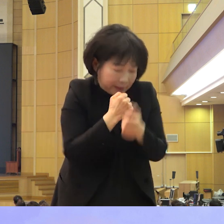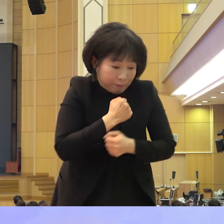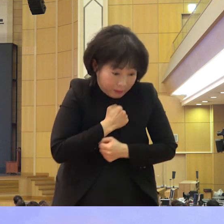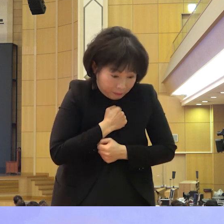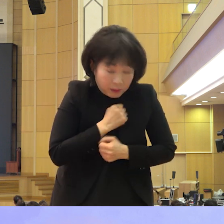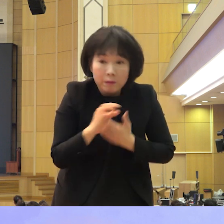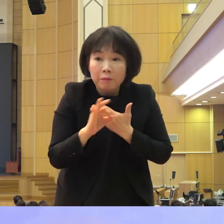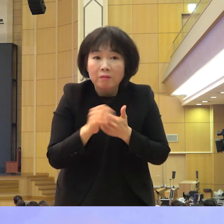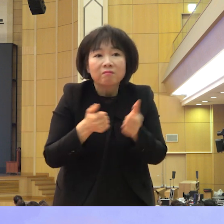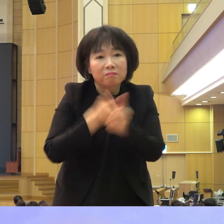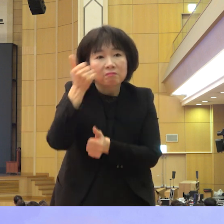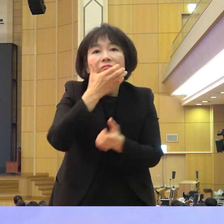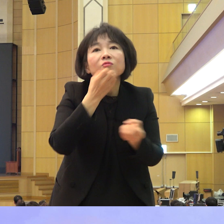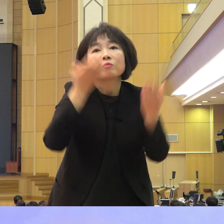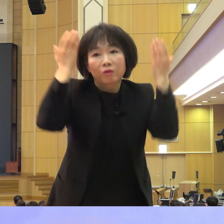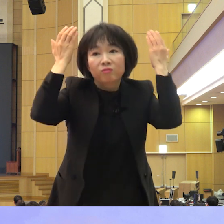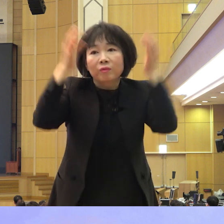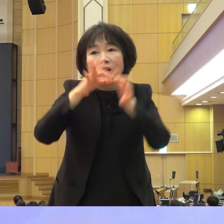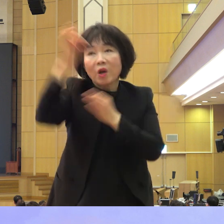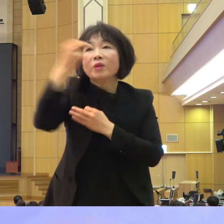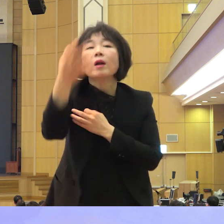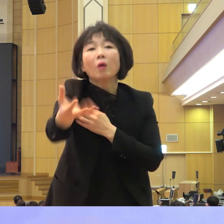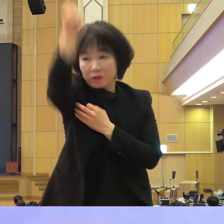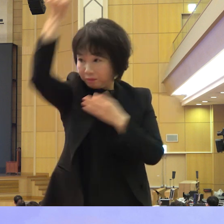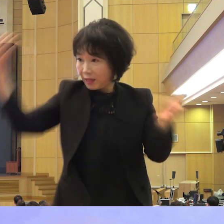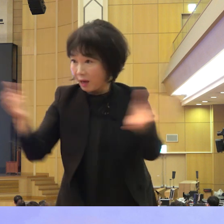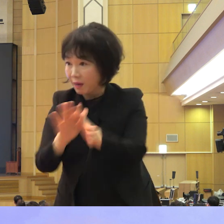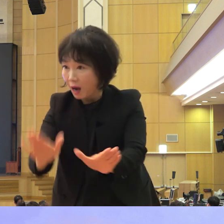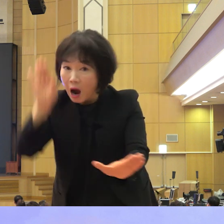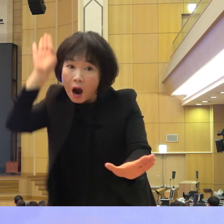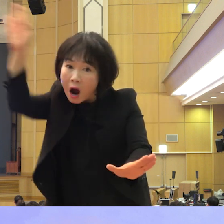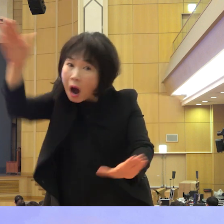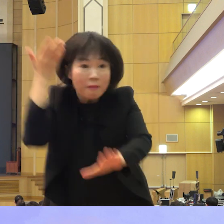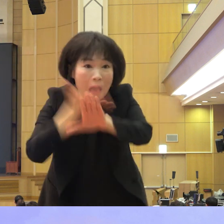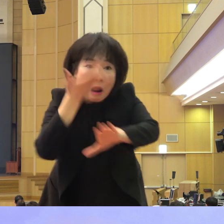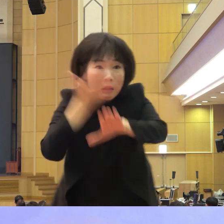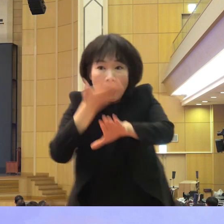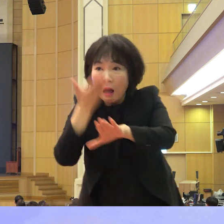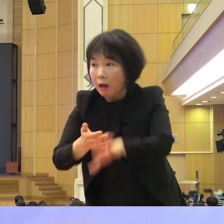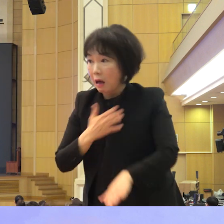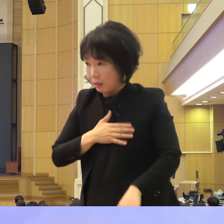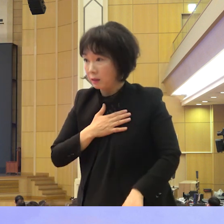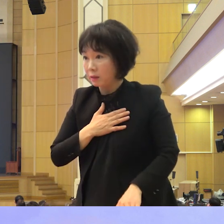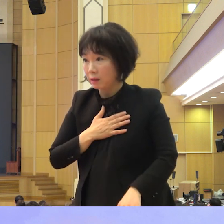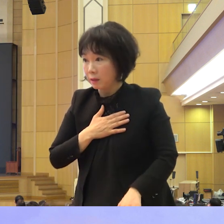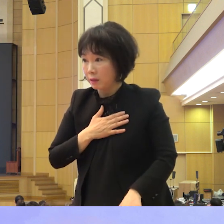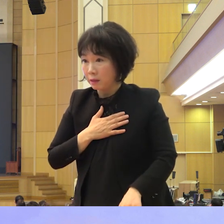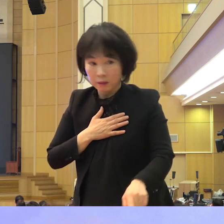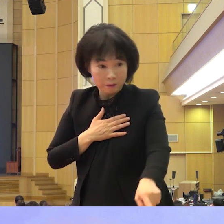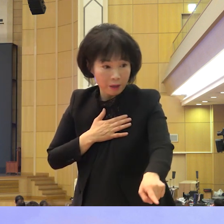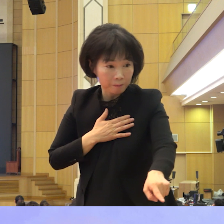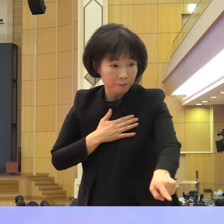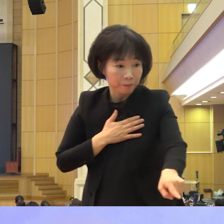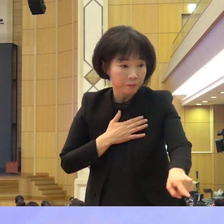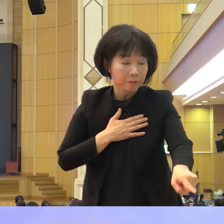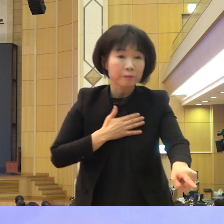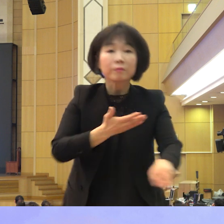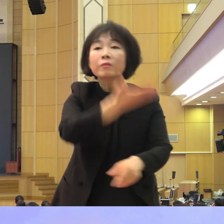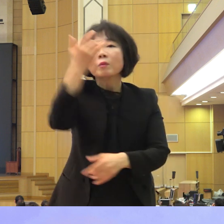선한 싸움에서 승리하고 영생을 얻을 수 있는 것입니다. 그래서 14장 10절 읽고 마치도록 하겠습니다. 성도들의